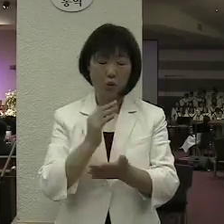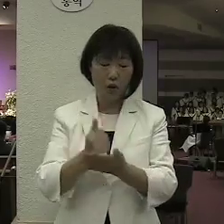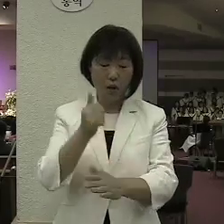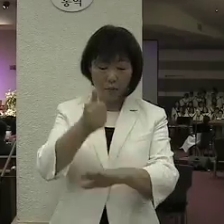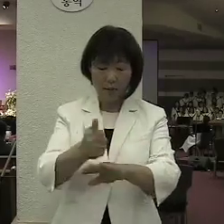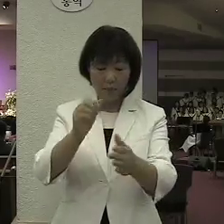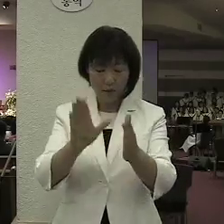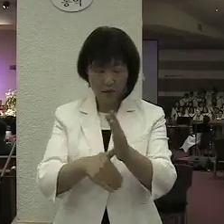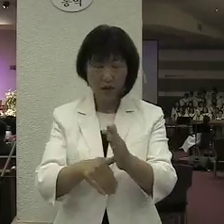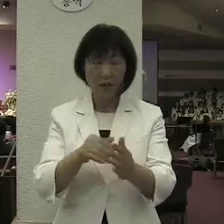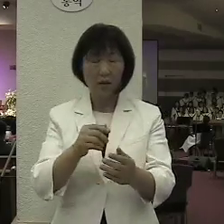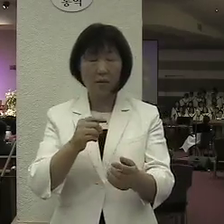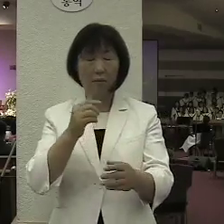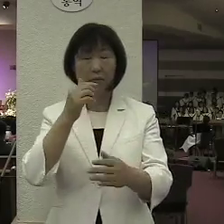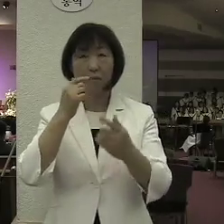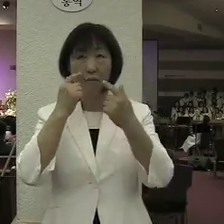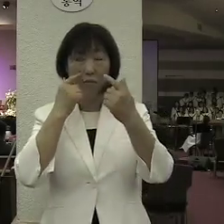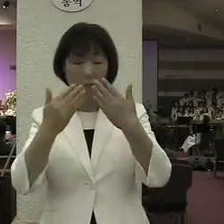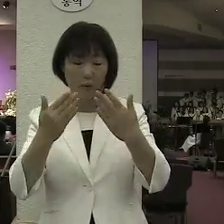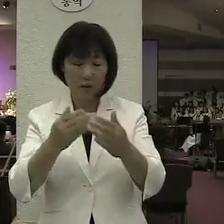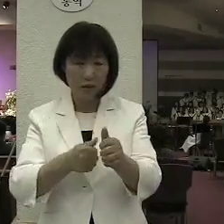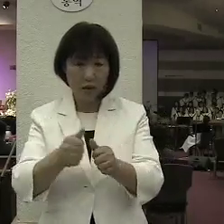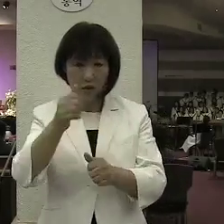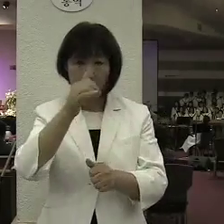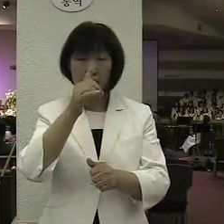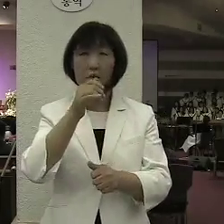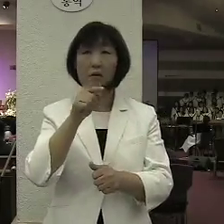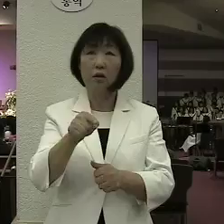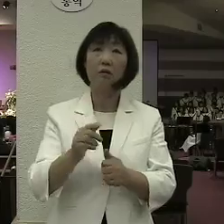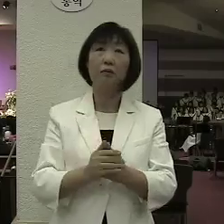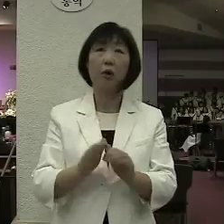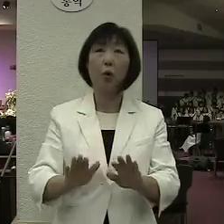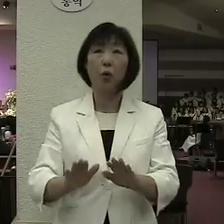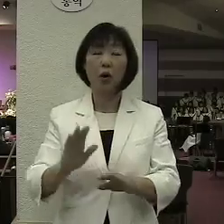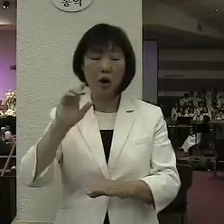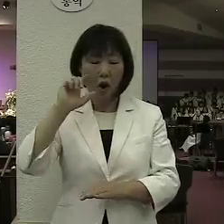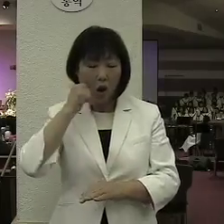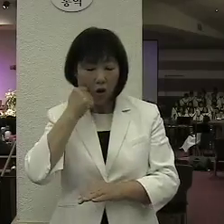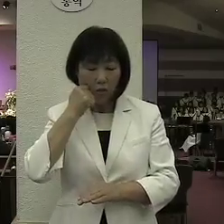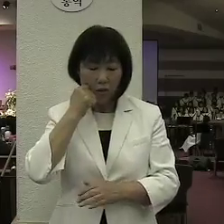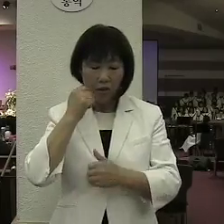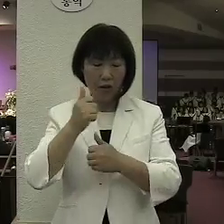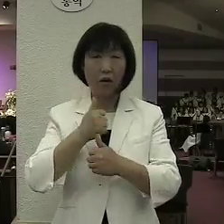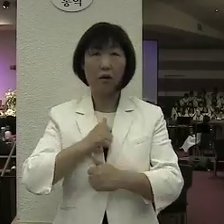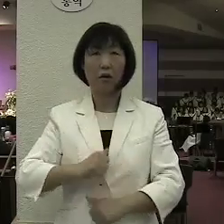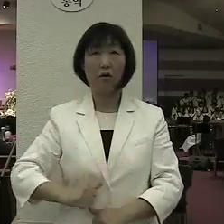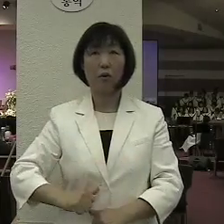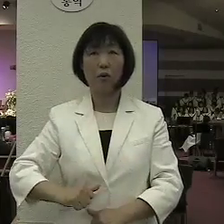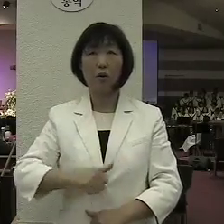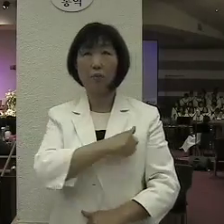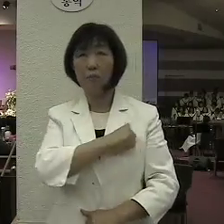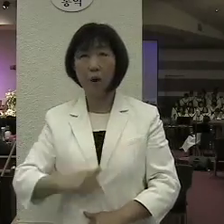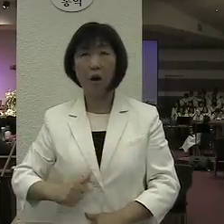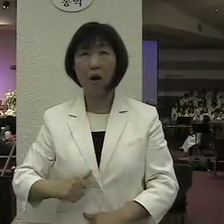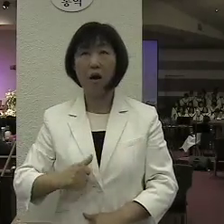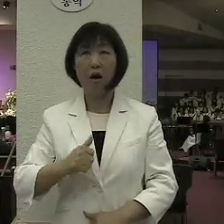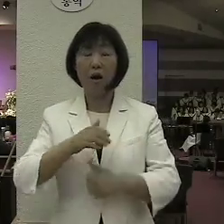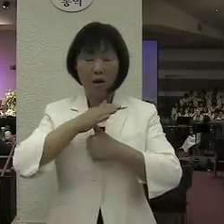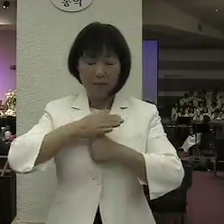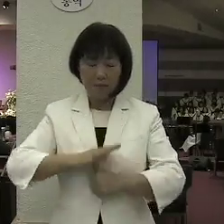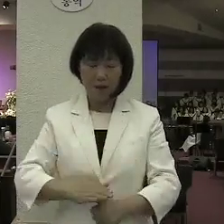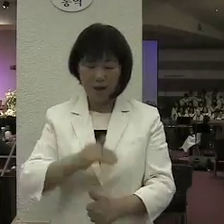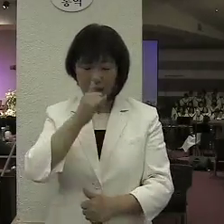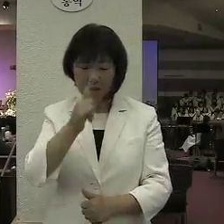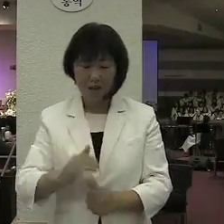그 과정을 통해 하나님께서 이루시고자 하는 참된 뜻이 있고 선한 뜻이 있기 때문에 그 하나님을